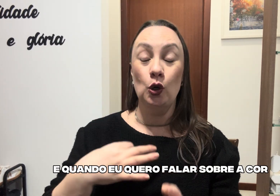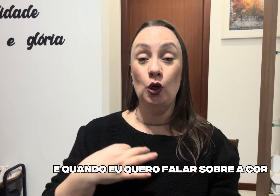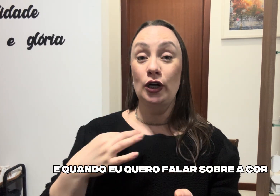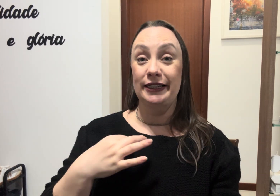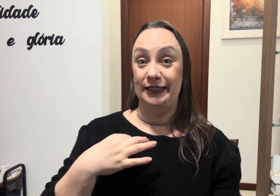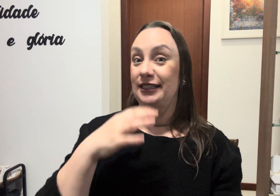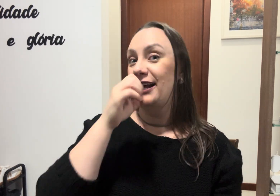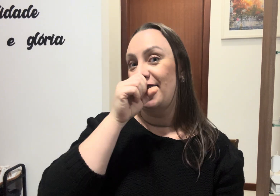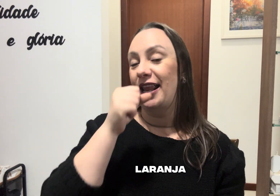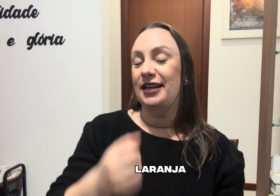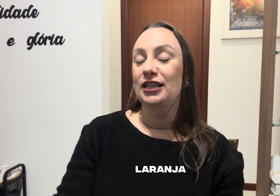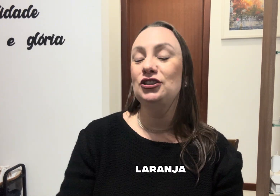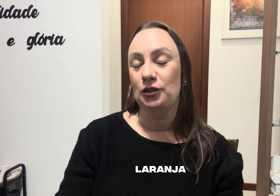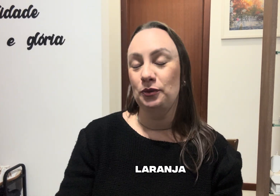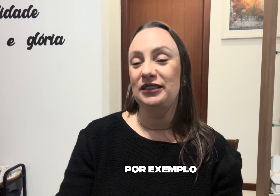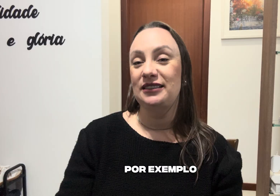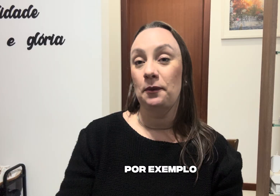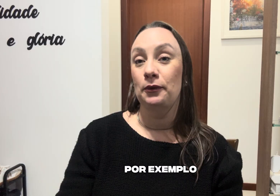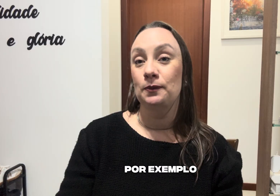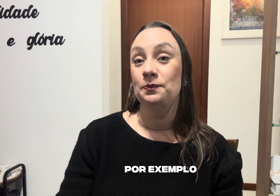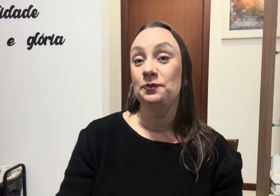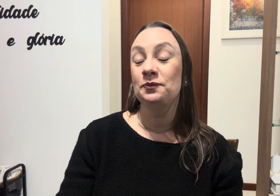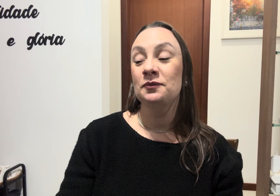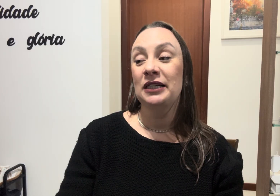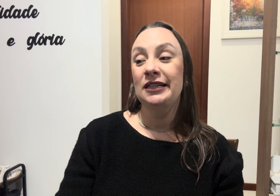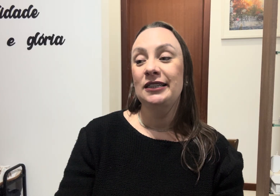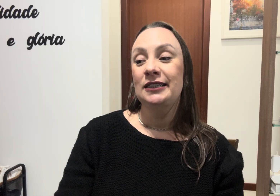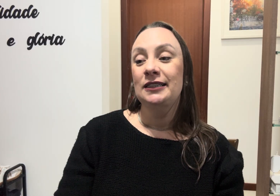cor laranja, por exemplo,